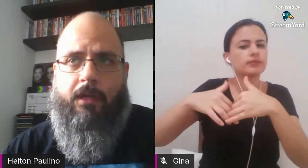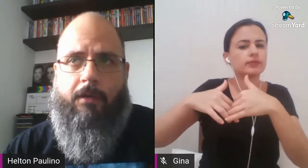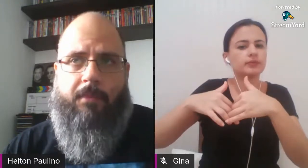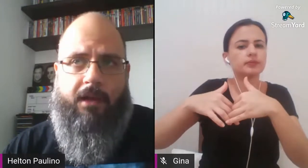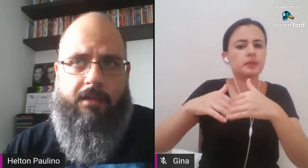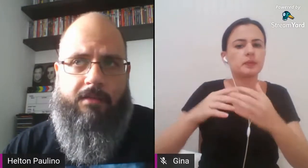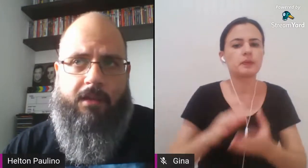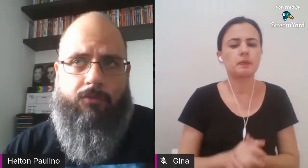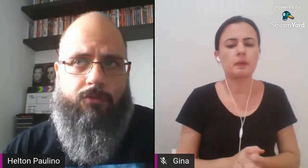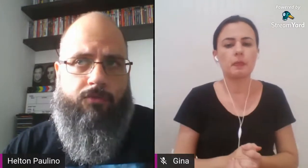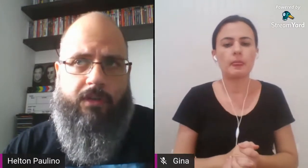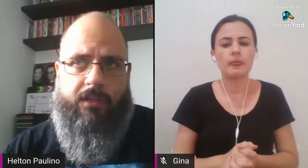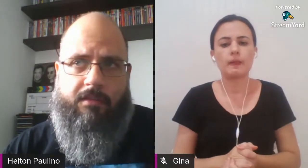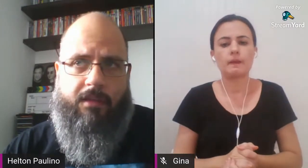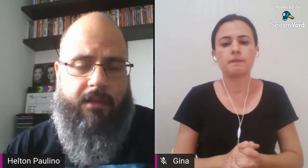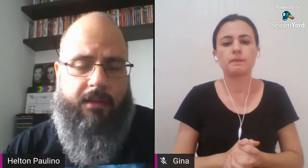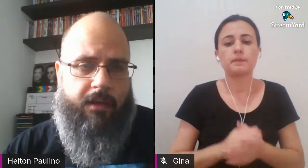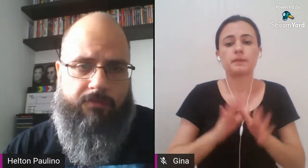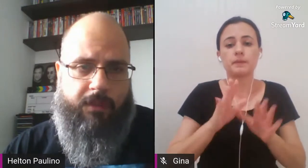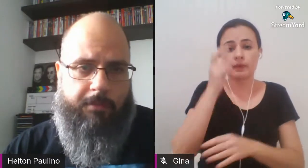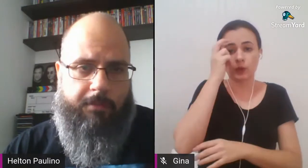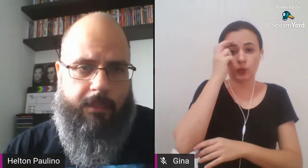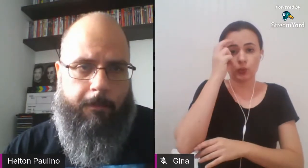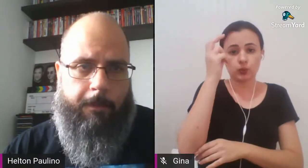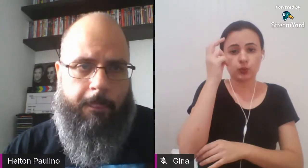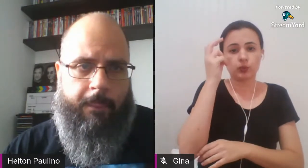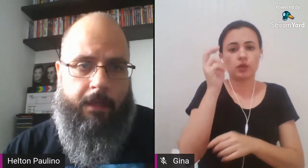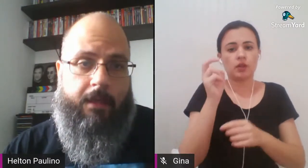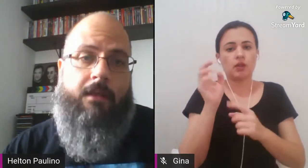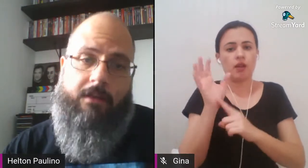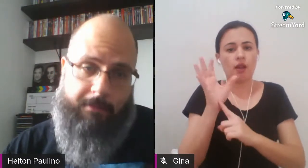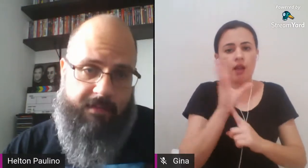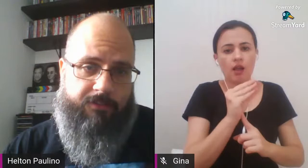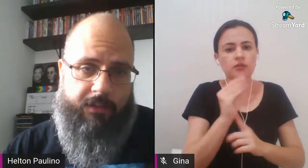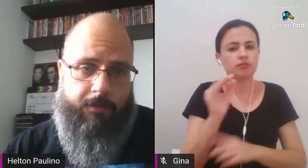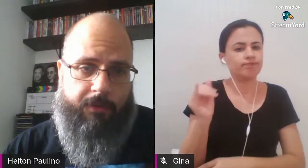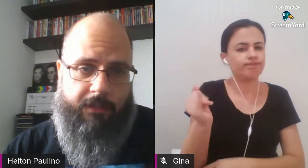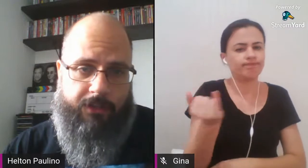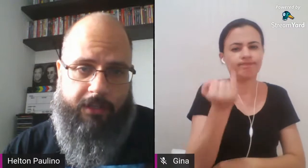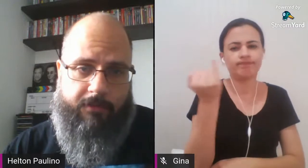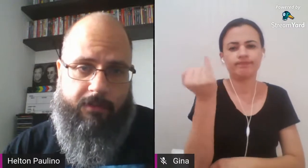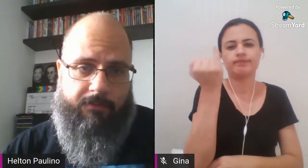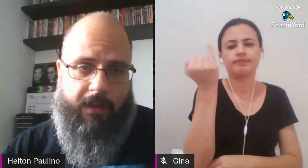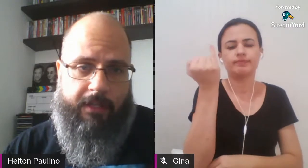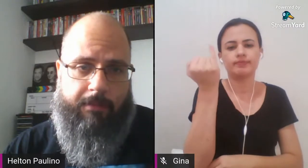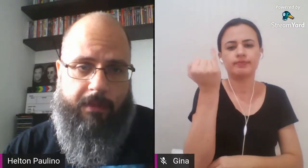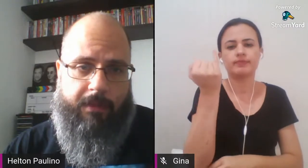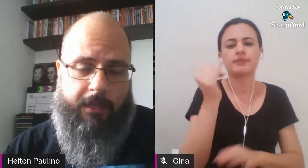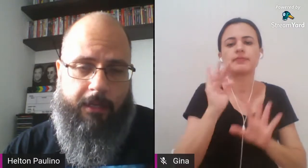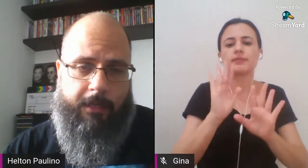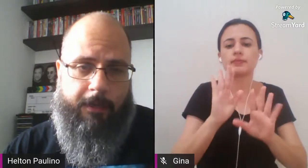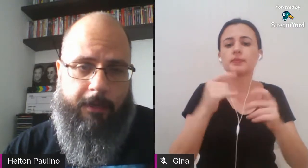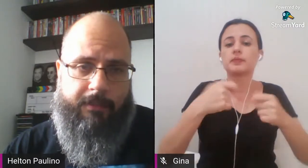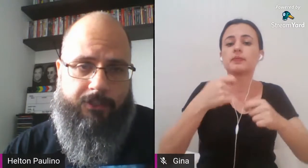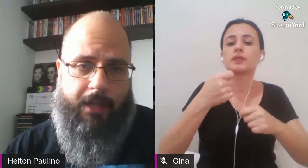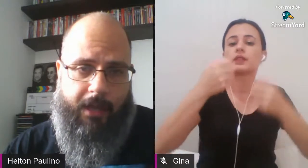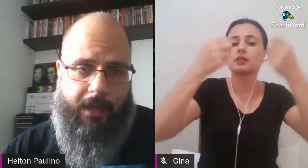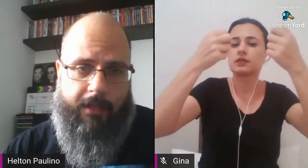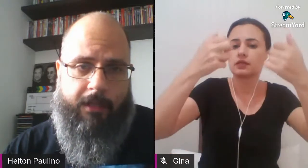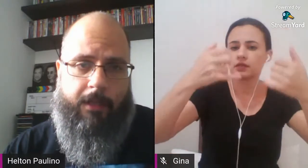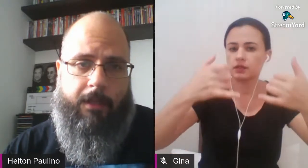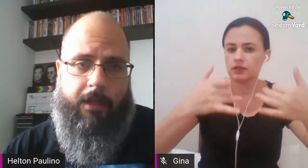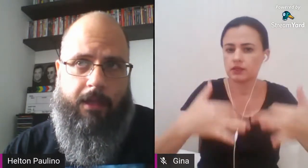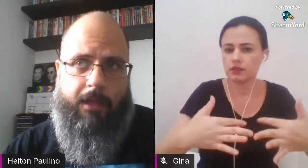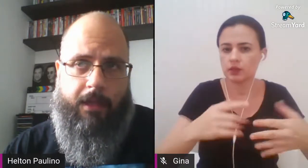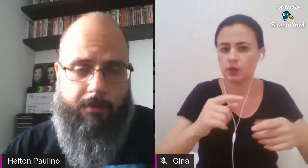contexto. Mas a cultura das artes, ela é fundamental. Mas a gente não pode deixar de falar também que